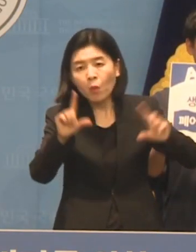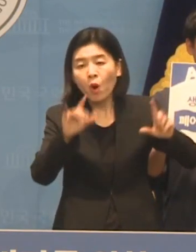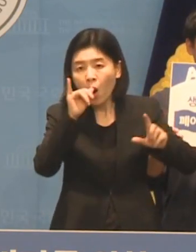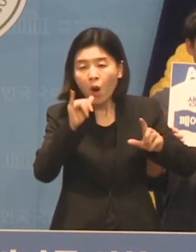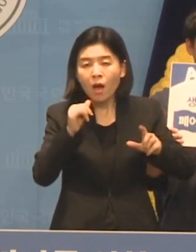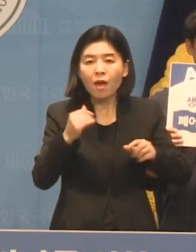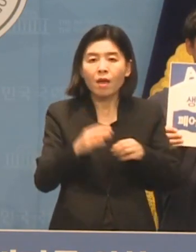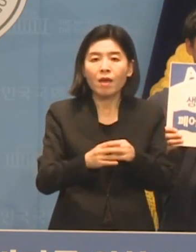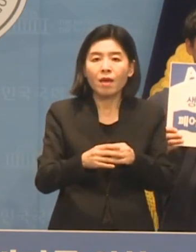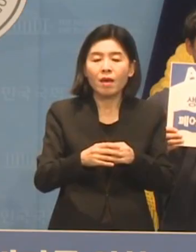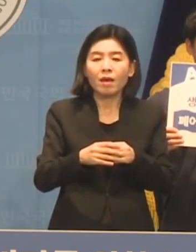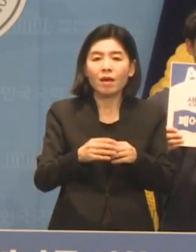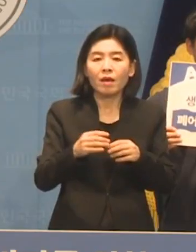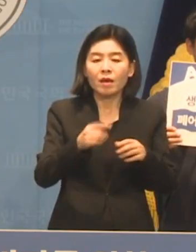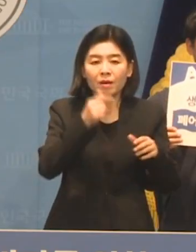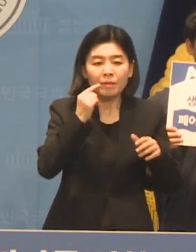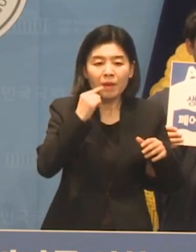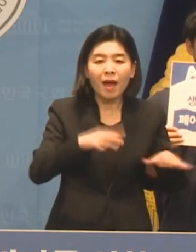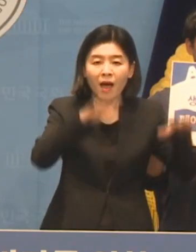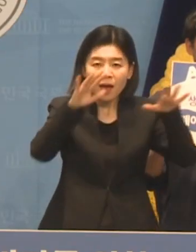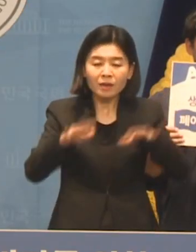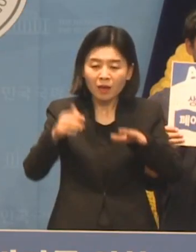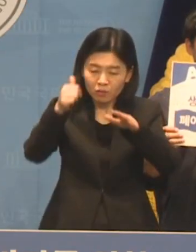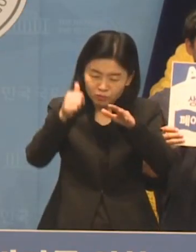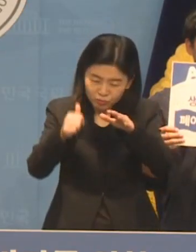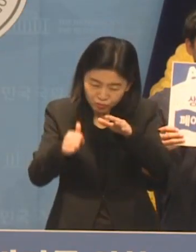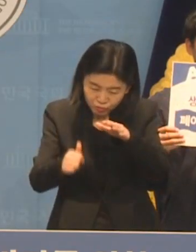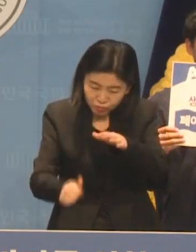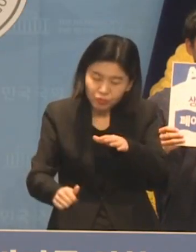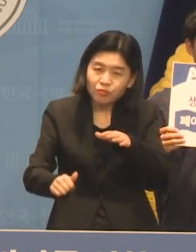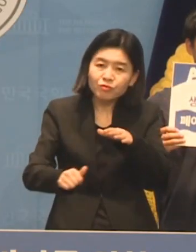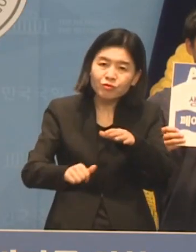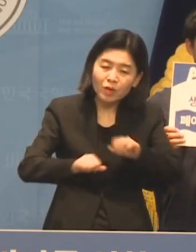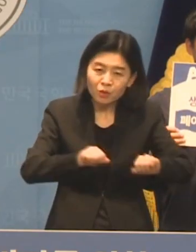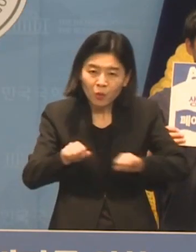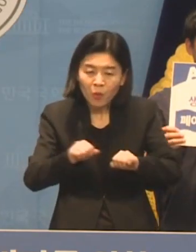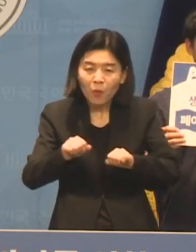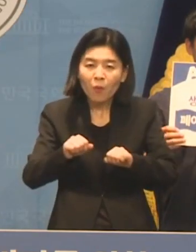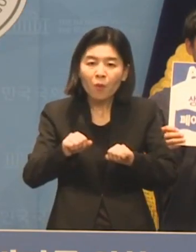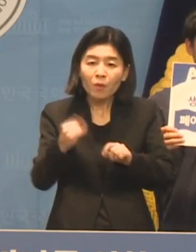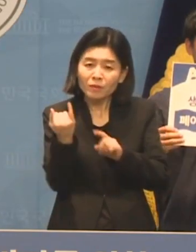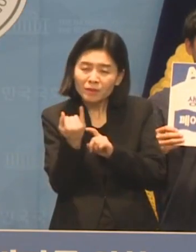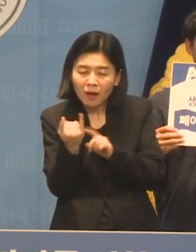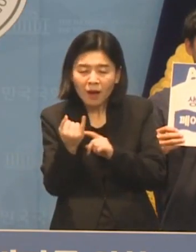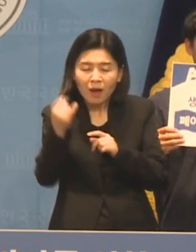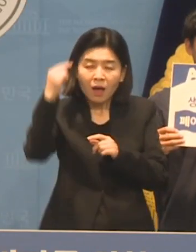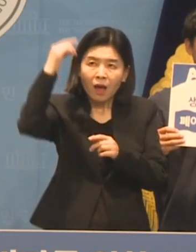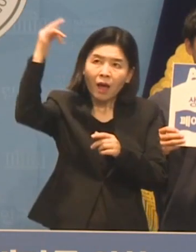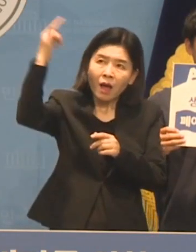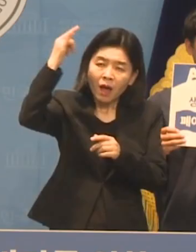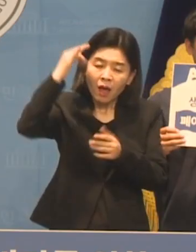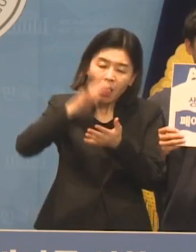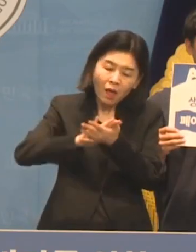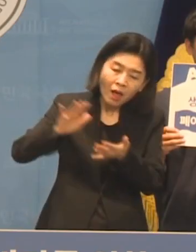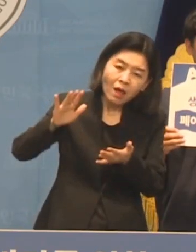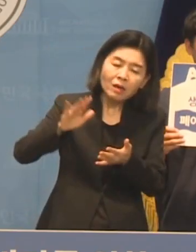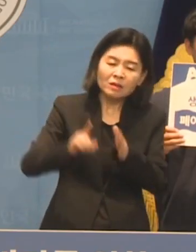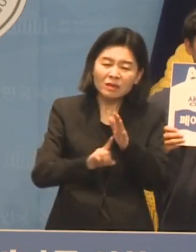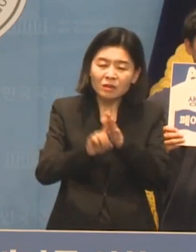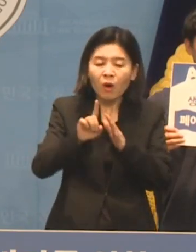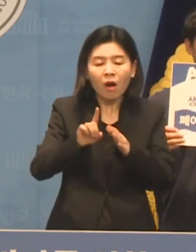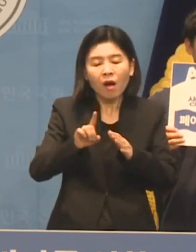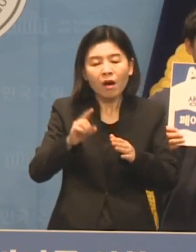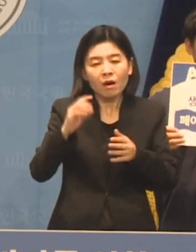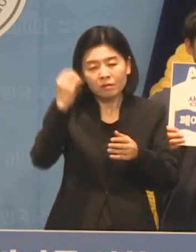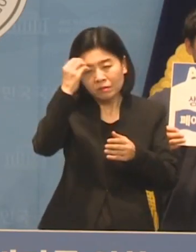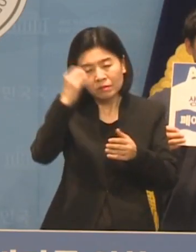해녀들이 열사병을 호소할 정도의 뜨거운 온도였습니다. 이러한 상황이지만 한국은 세계 6위의 선박 보유국이고요.